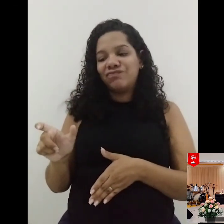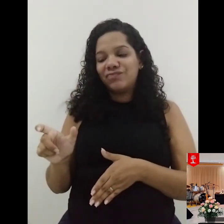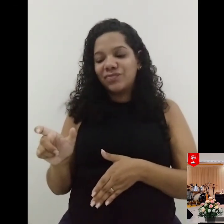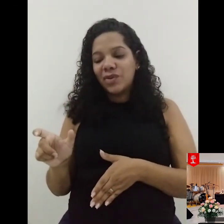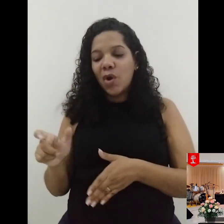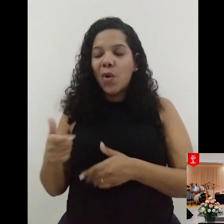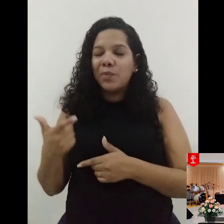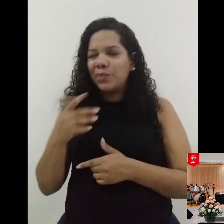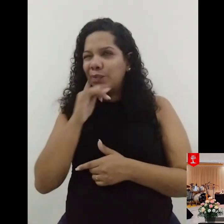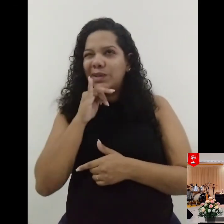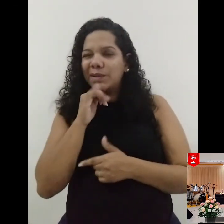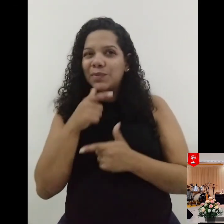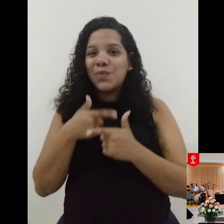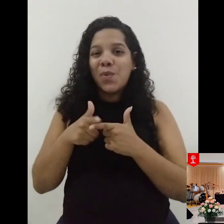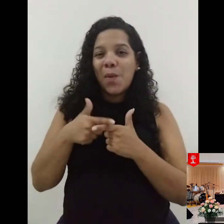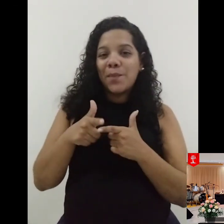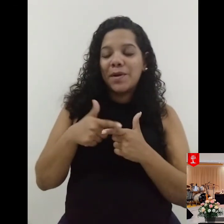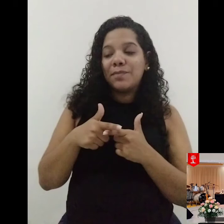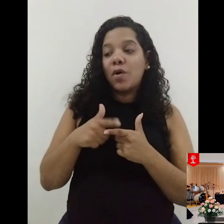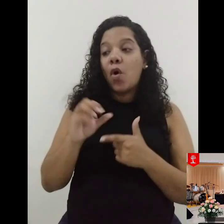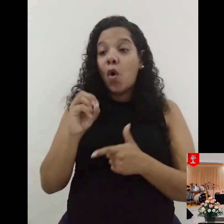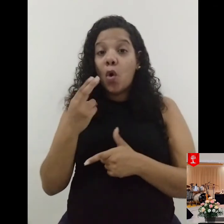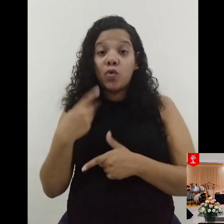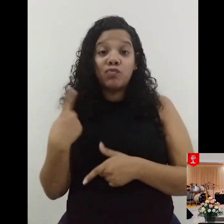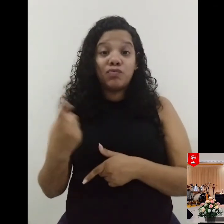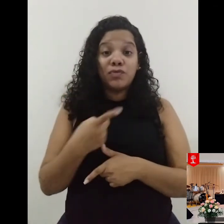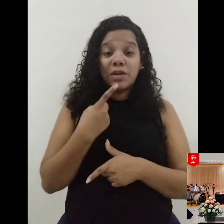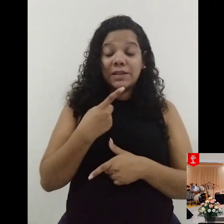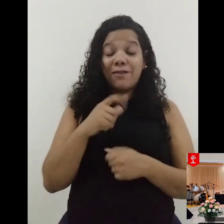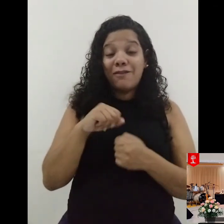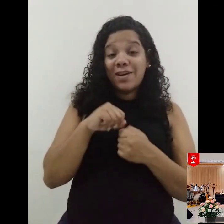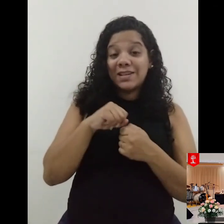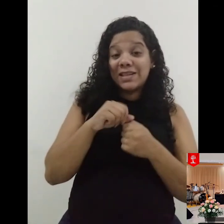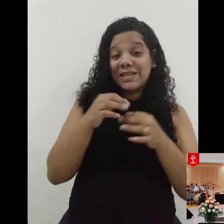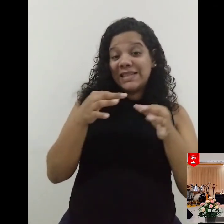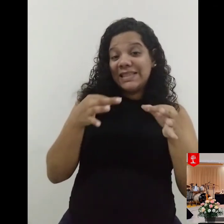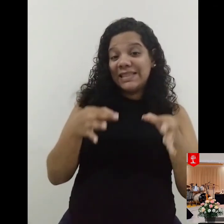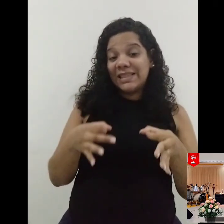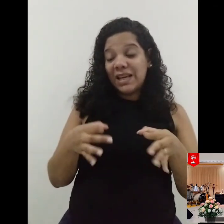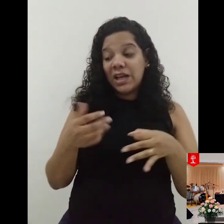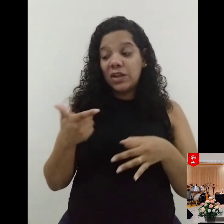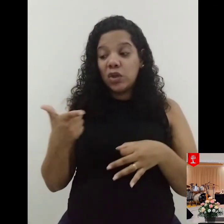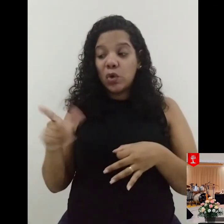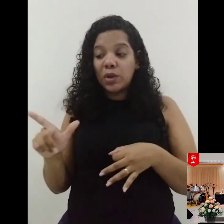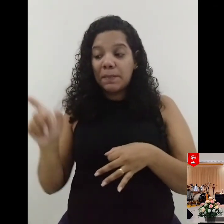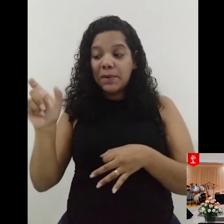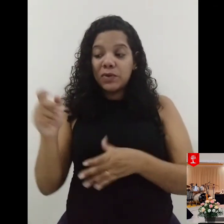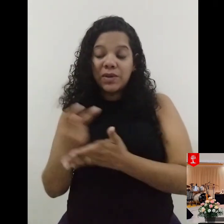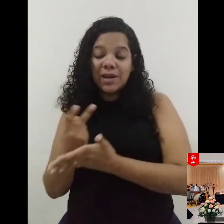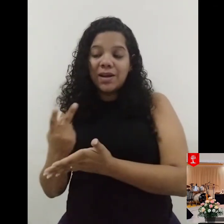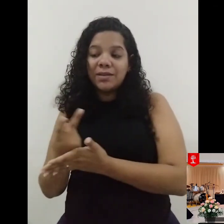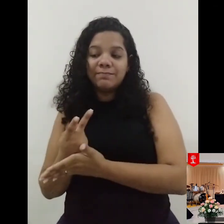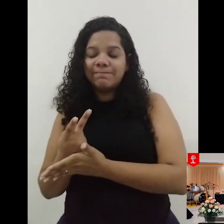nos posicionar humildemente na presença de Deus, como foi a postura daquele publicano,